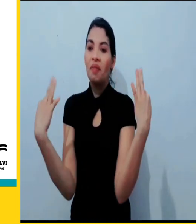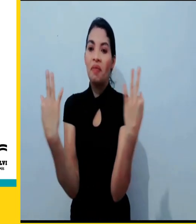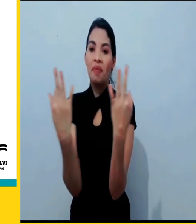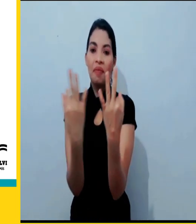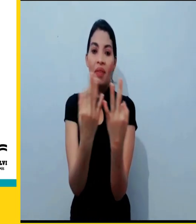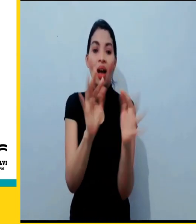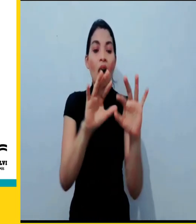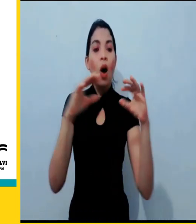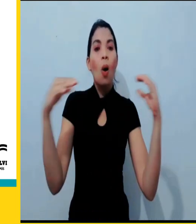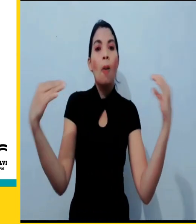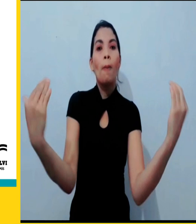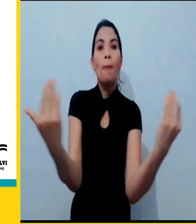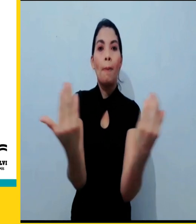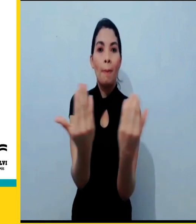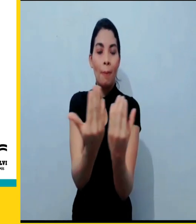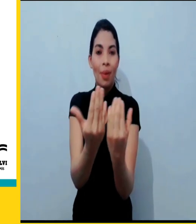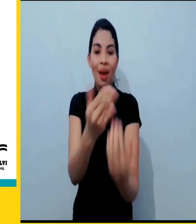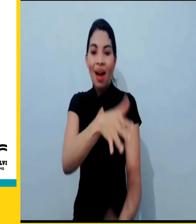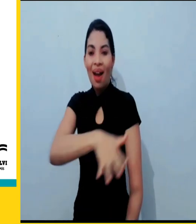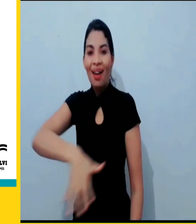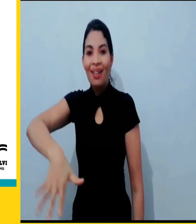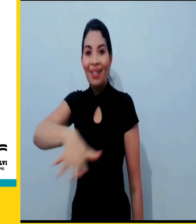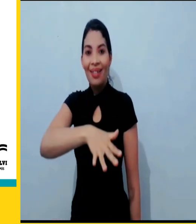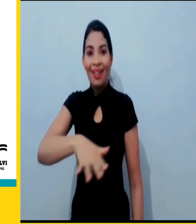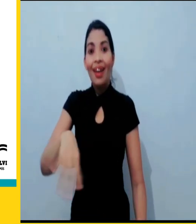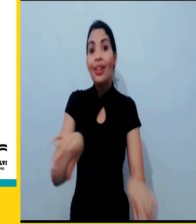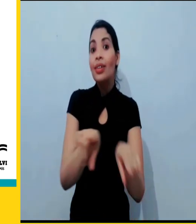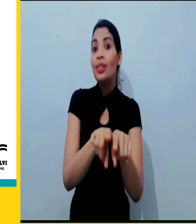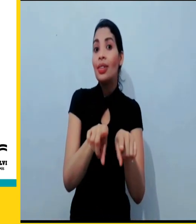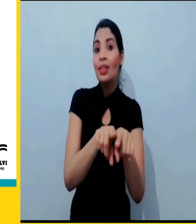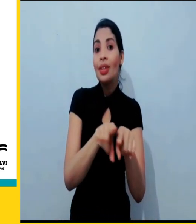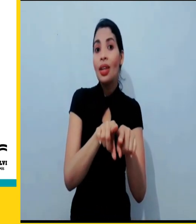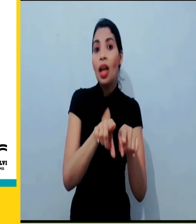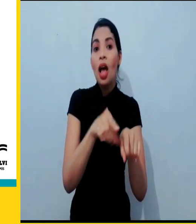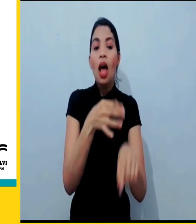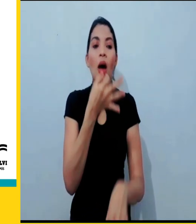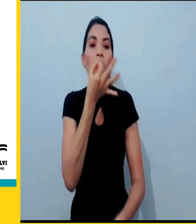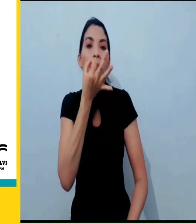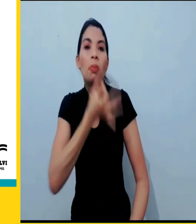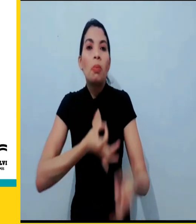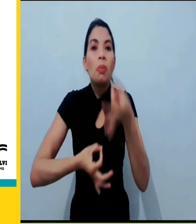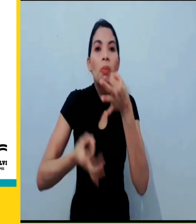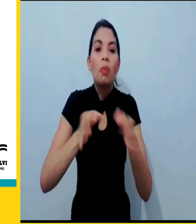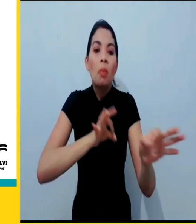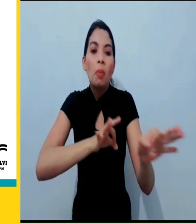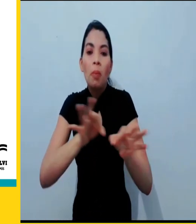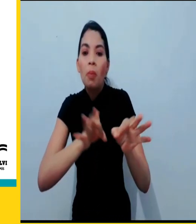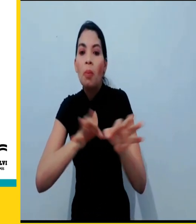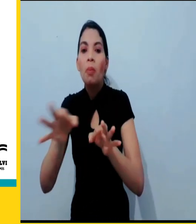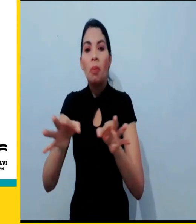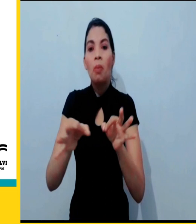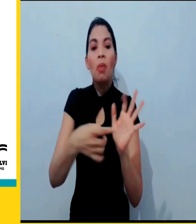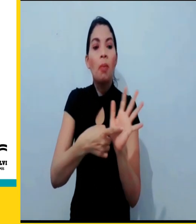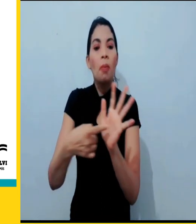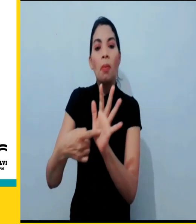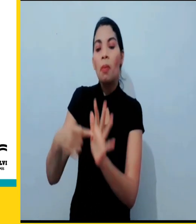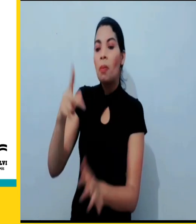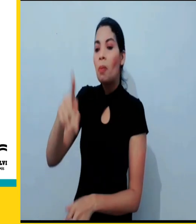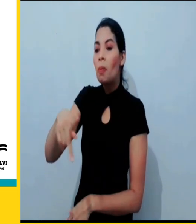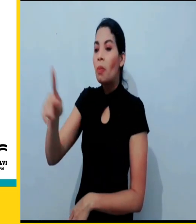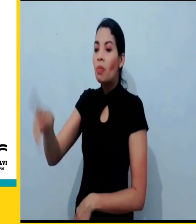as comunidades, propostas de projetos que busquem a formação e capacitação